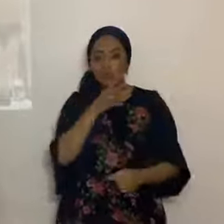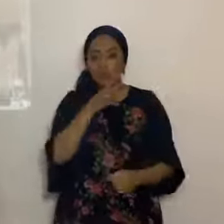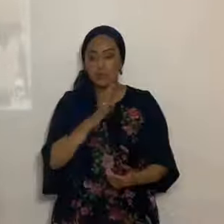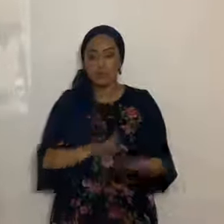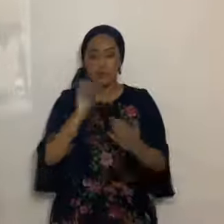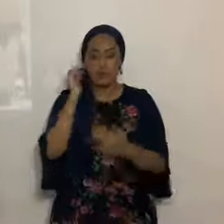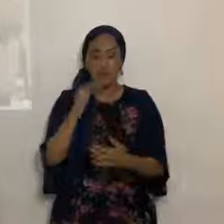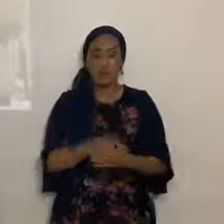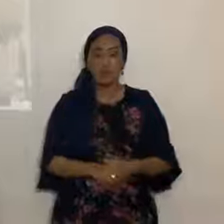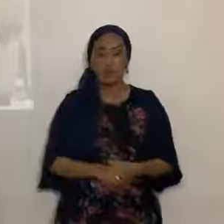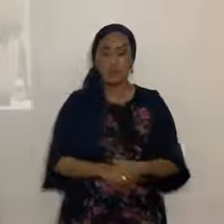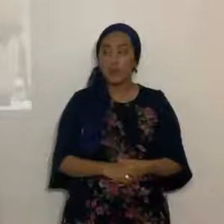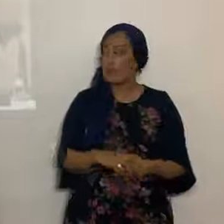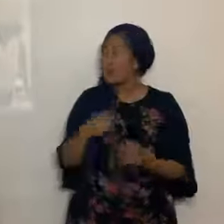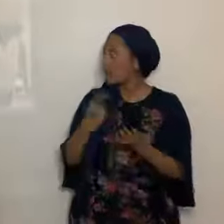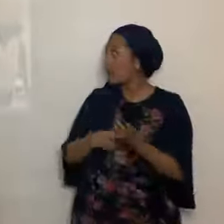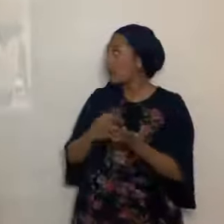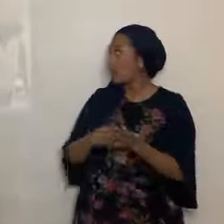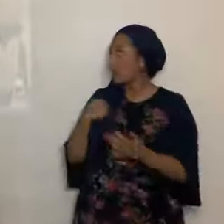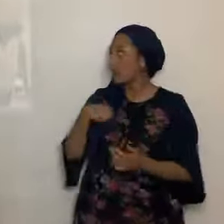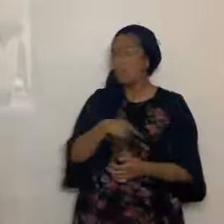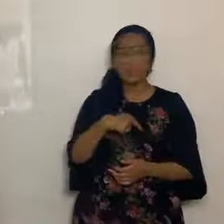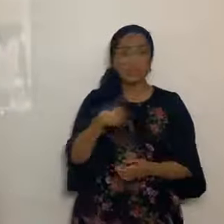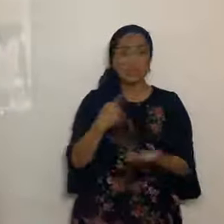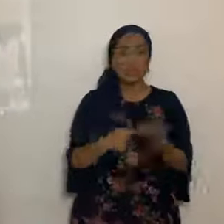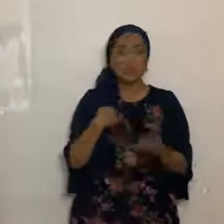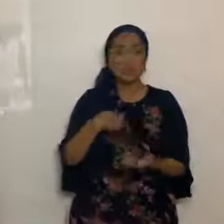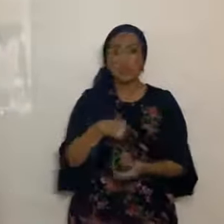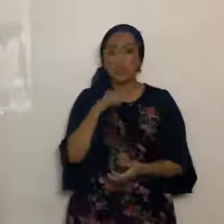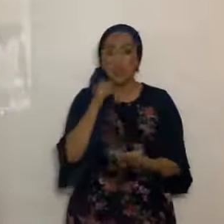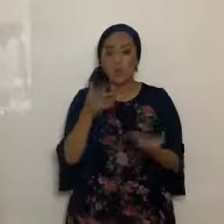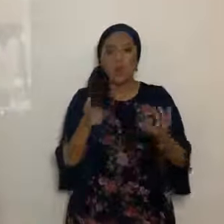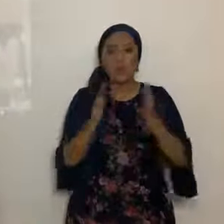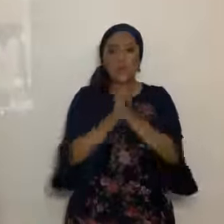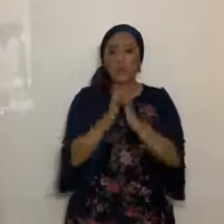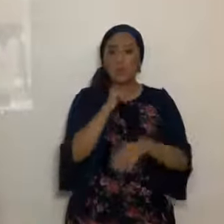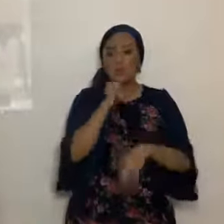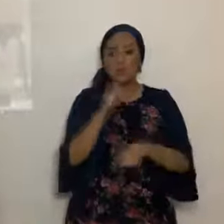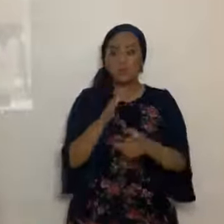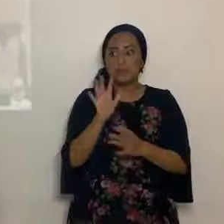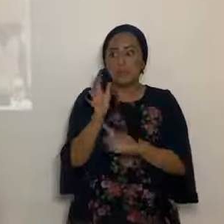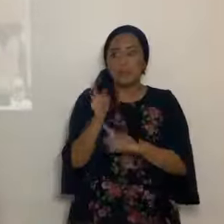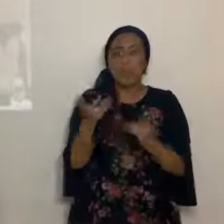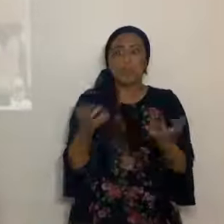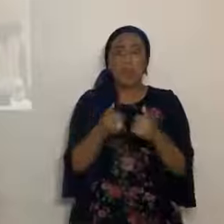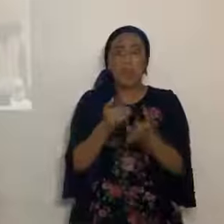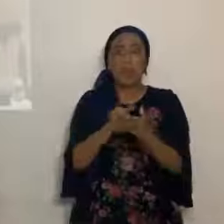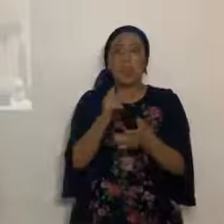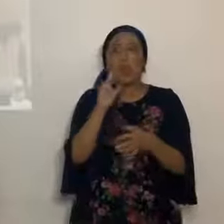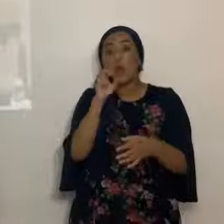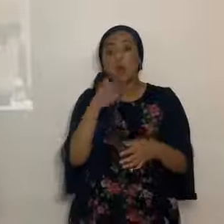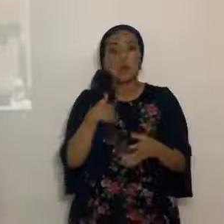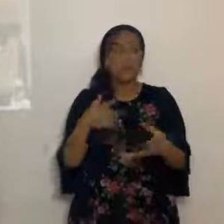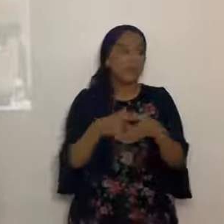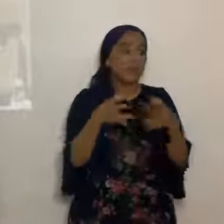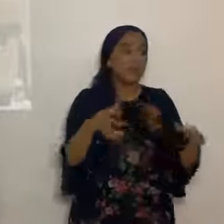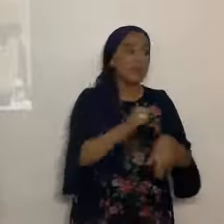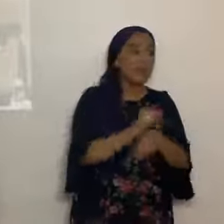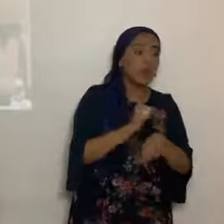ante Yahweh. Y a veces nosotros no queremos orar ni 5 minutos. ¿Cómo está eso? O decimos que tenemos mucho